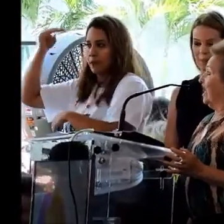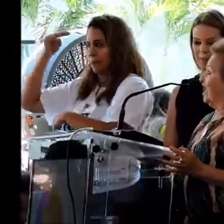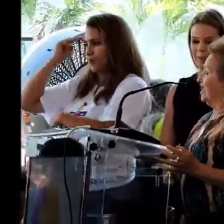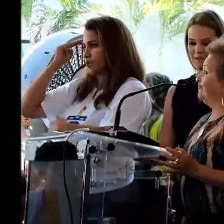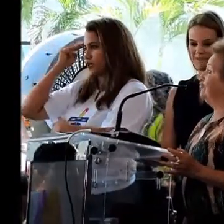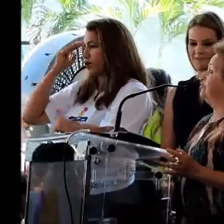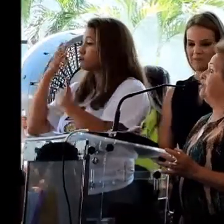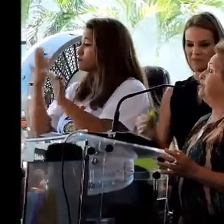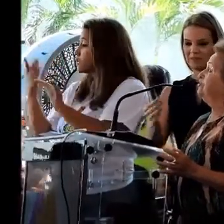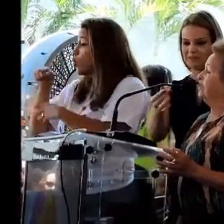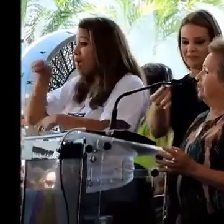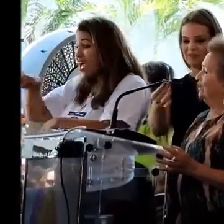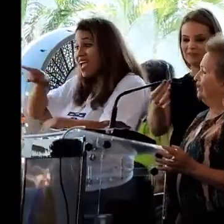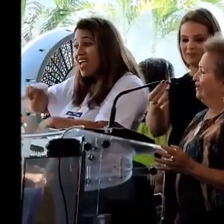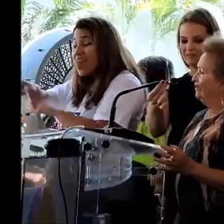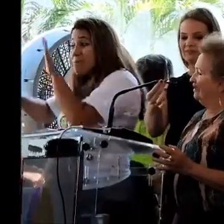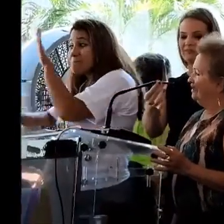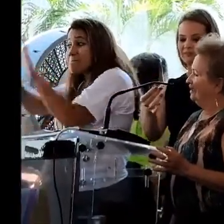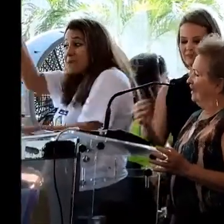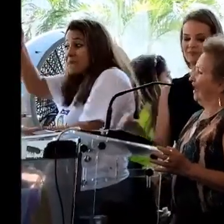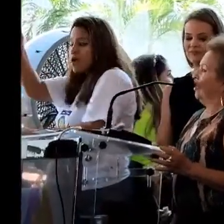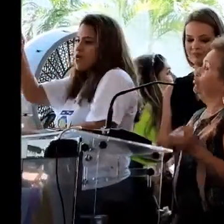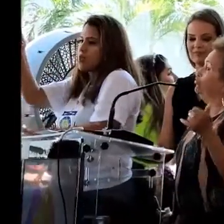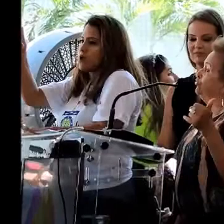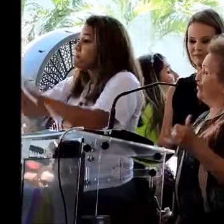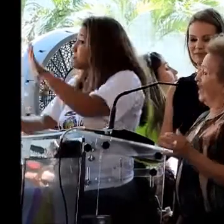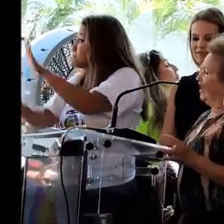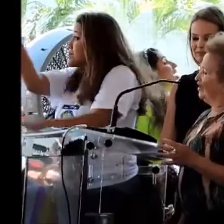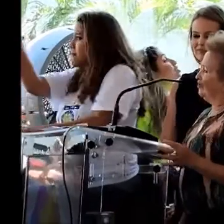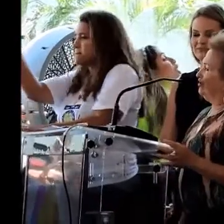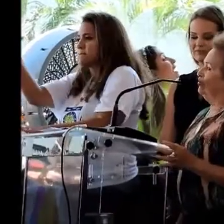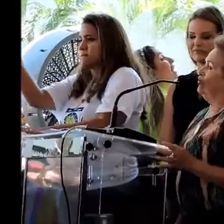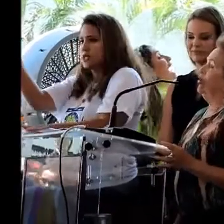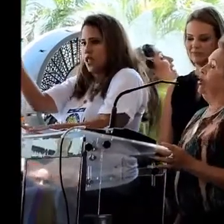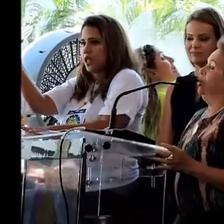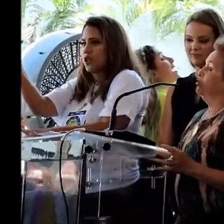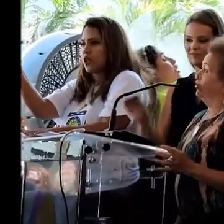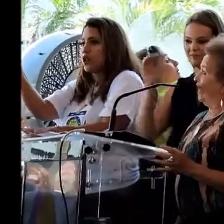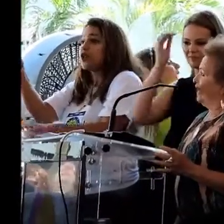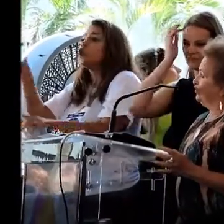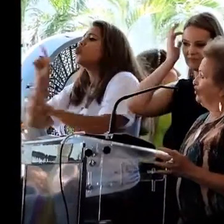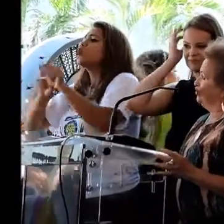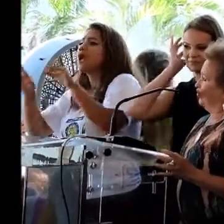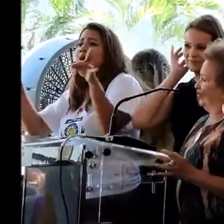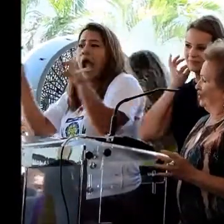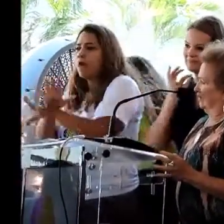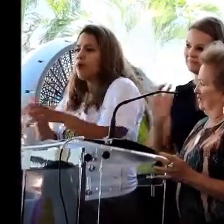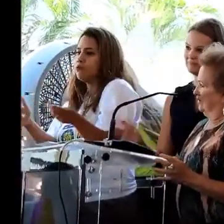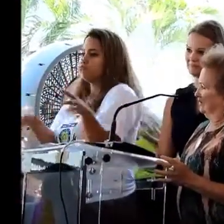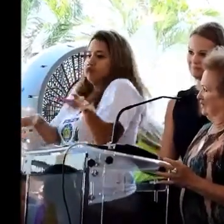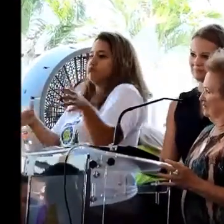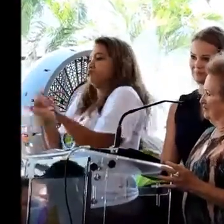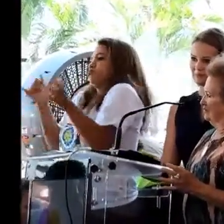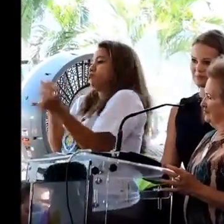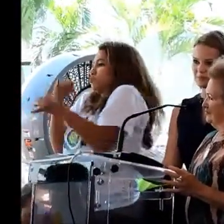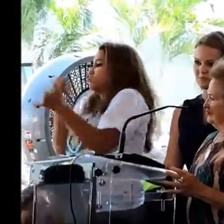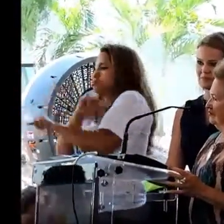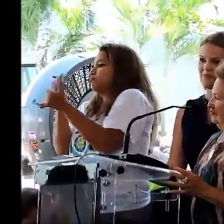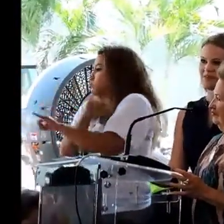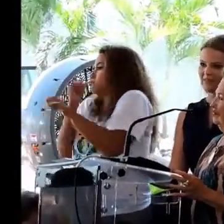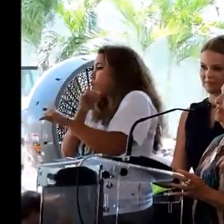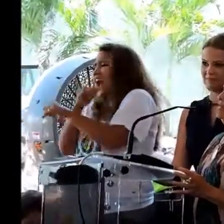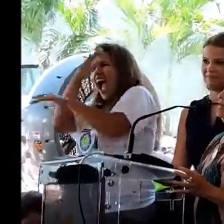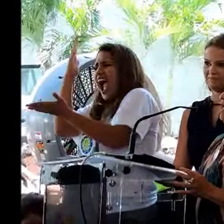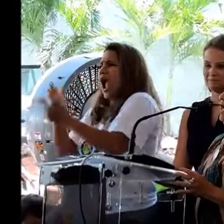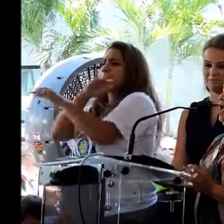Lembrem-se, ela foi pioneira no término do eletrochoque.